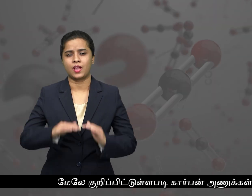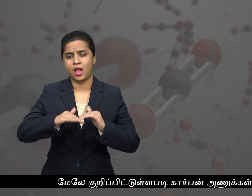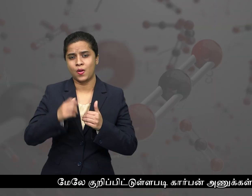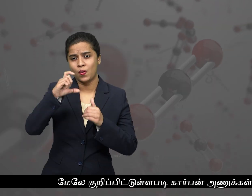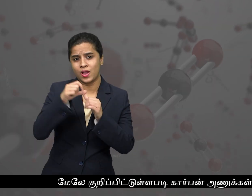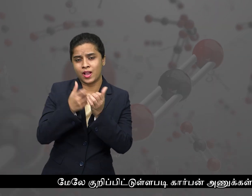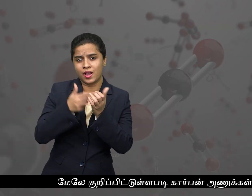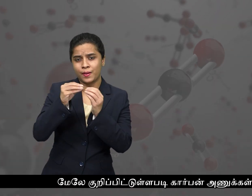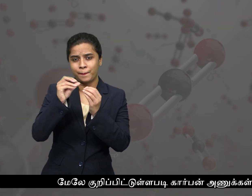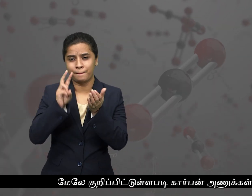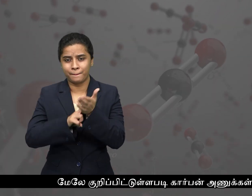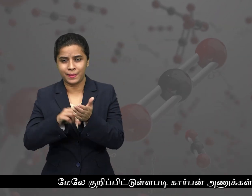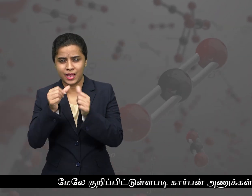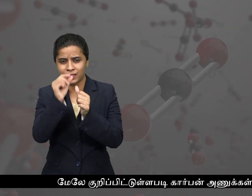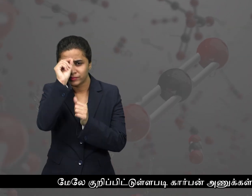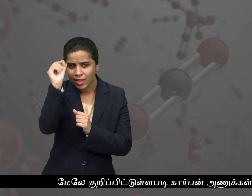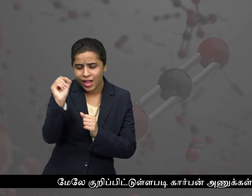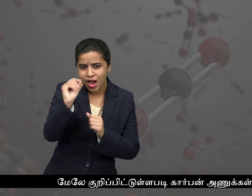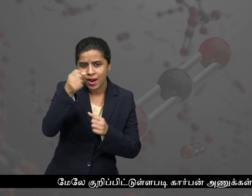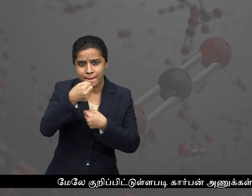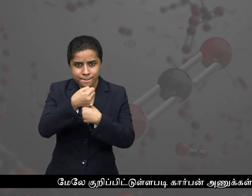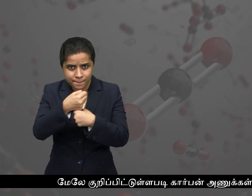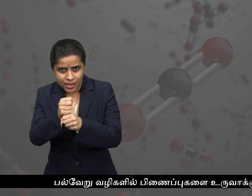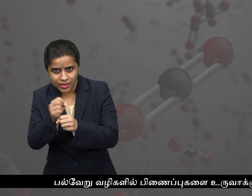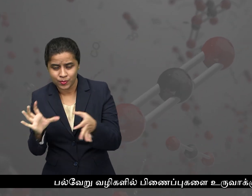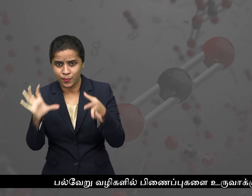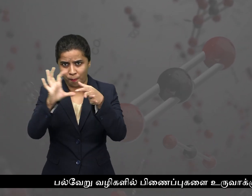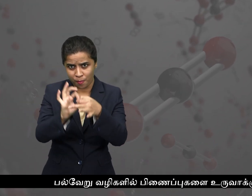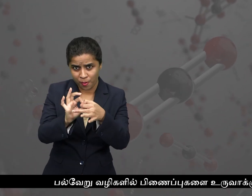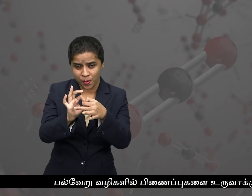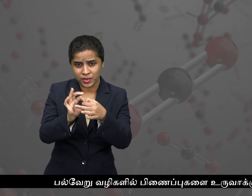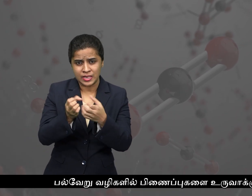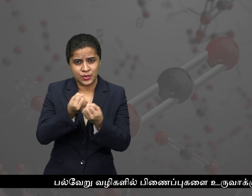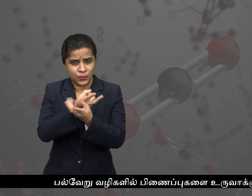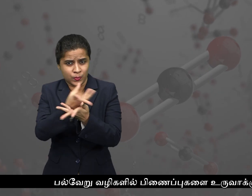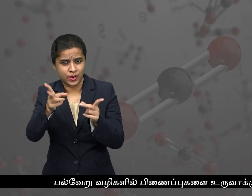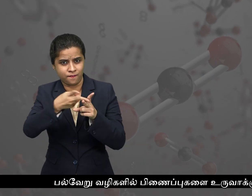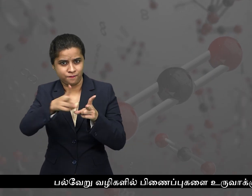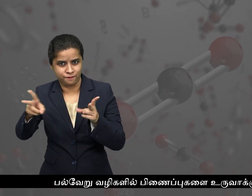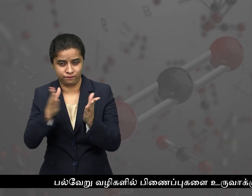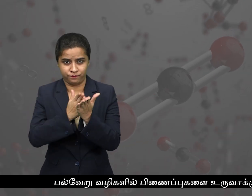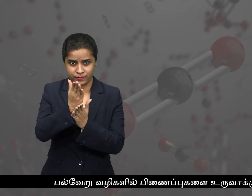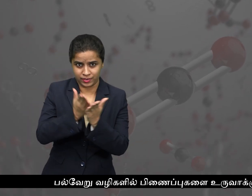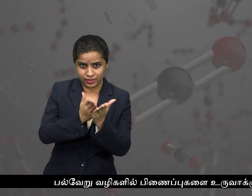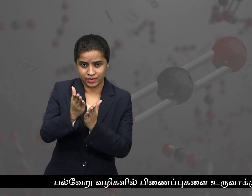மேலே குறிப்பிட்டுள்ளபடி கார்பன் அணுக்கள் எவ்வாறு பல்வேறு வழிகளில் பிணைப்புகளை உருவாக்குகின்றன?